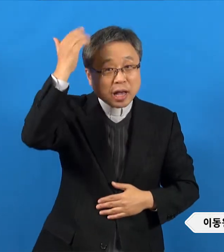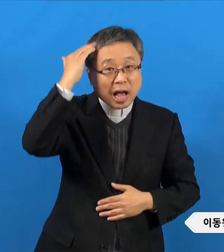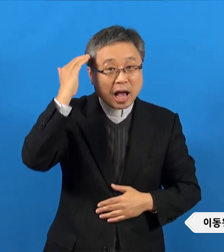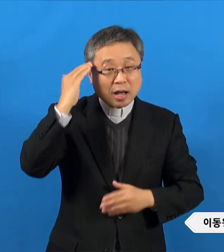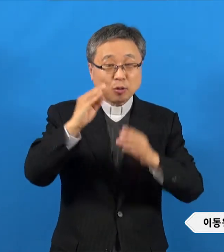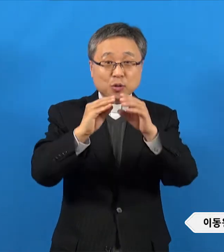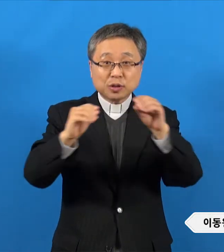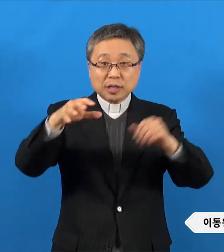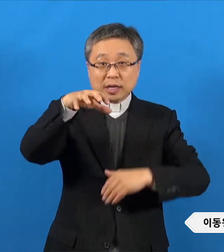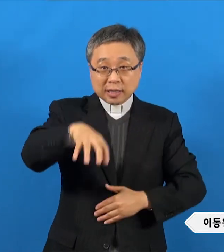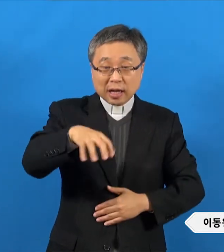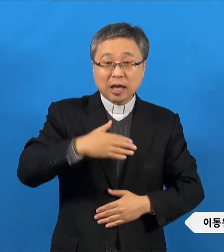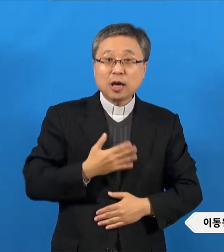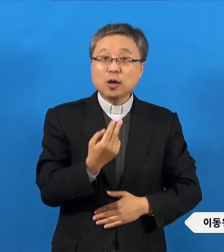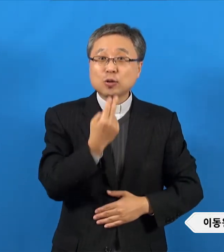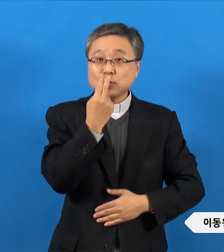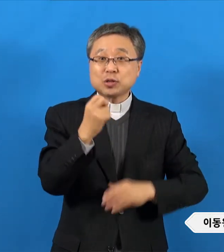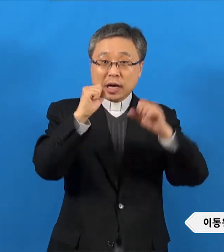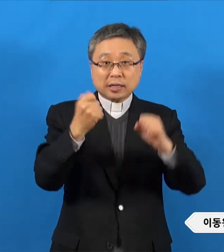존재하는가 증명하기가 쉬워요, 어려워요?